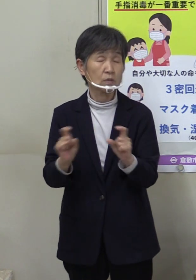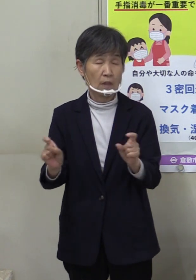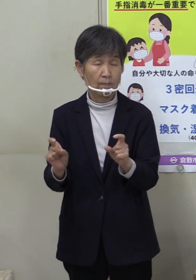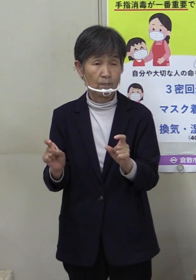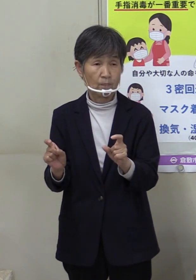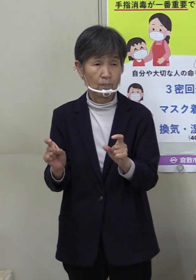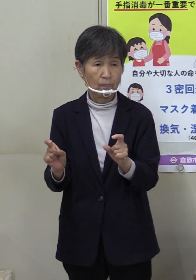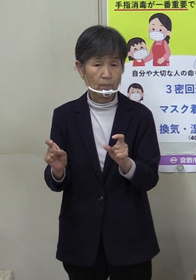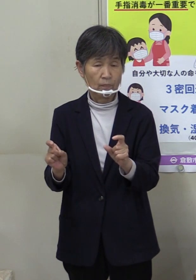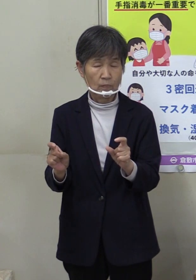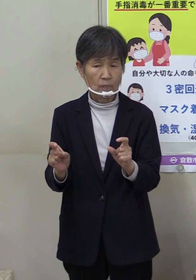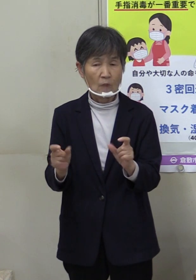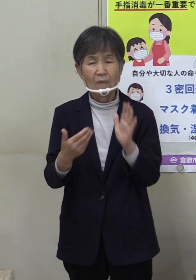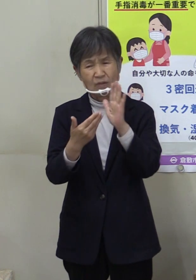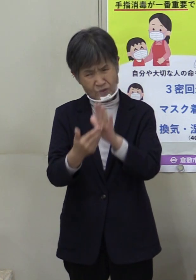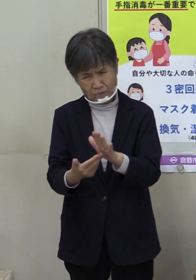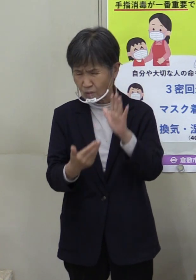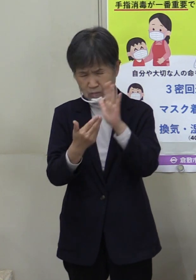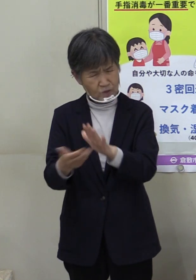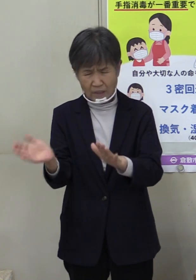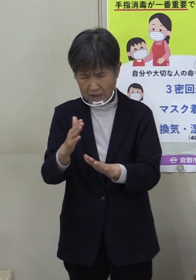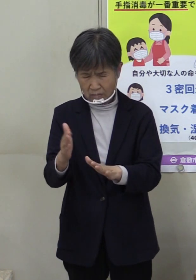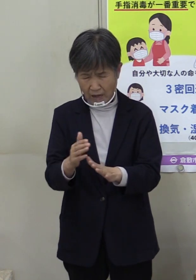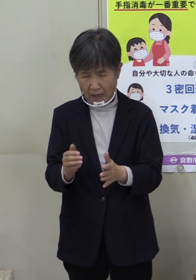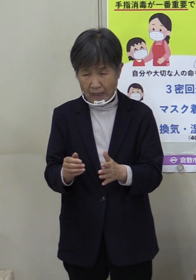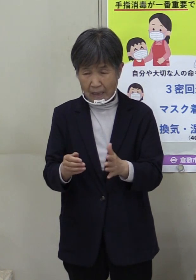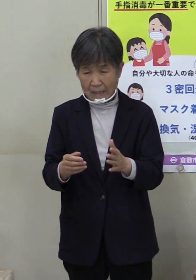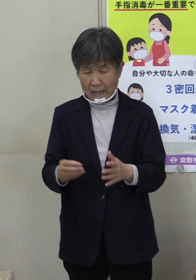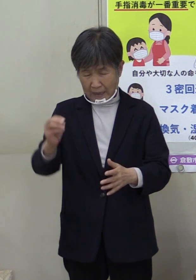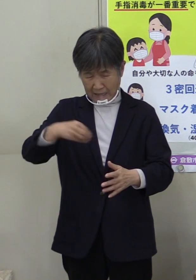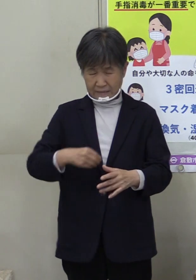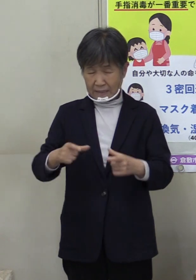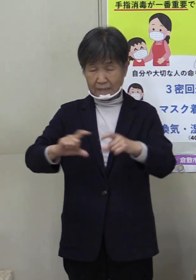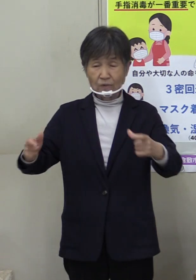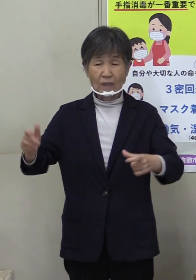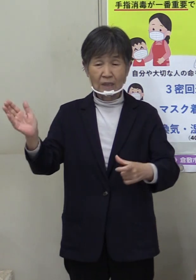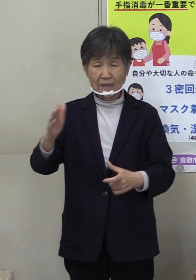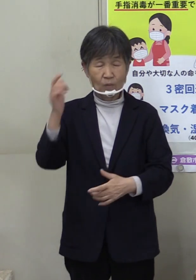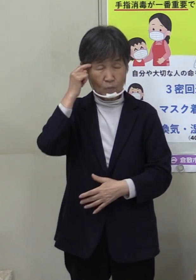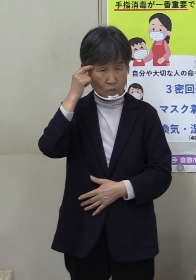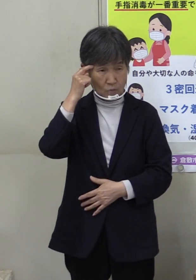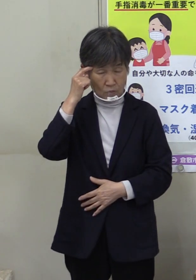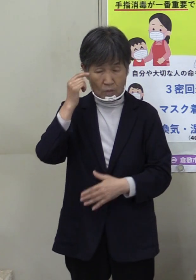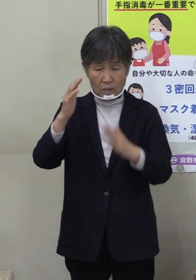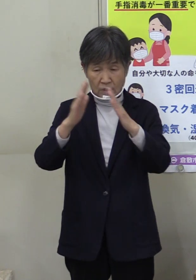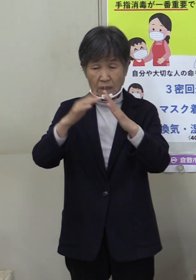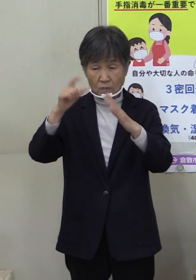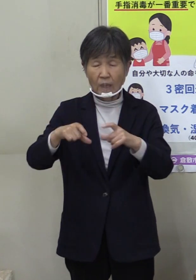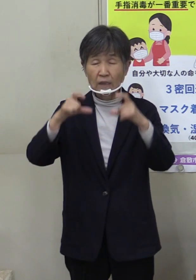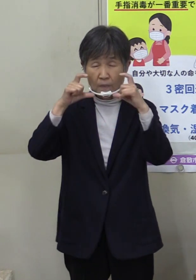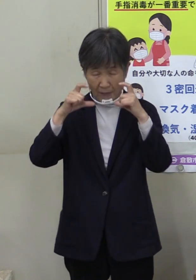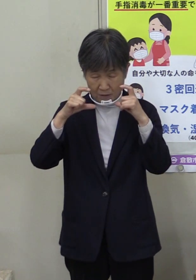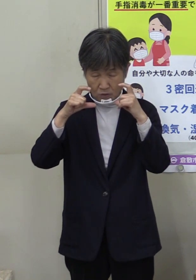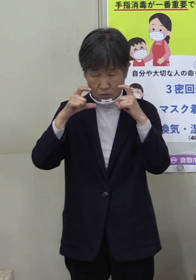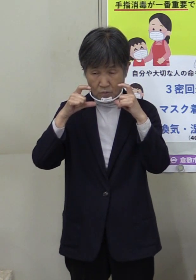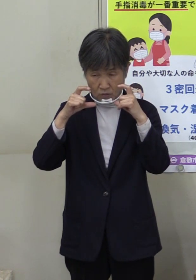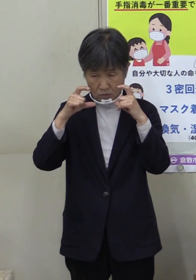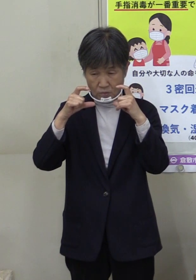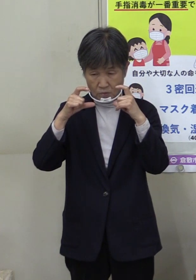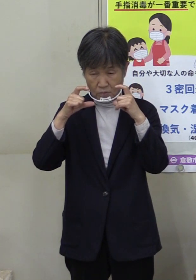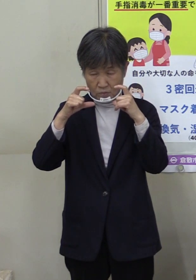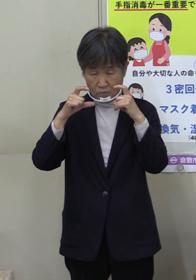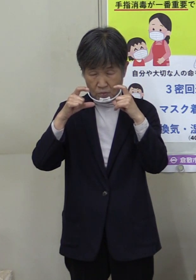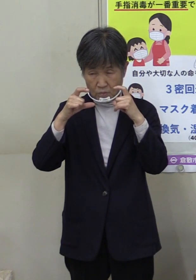あ、防がないじゃなくて広がらない前提として、で、まあ、家の中でマスクとかをしてそういうふうなところを防いで、そ